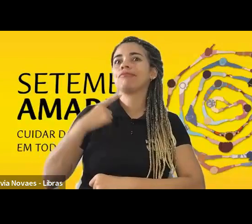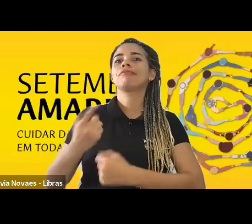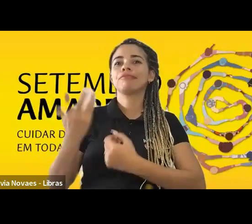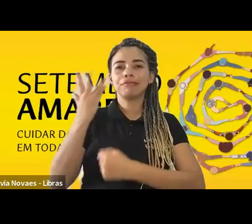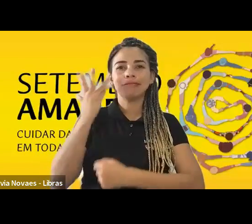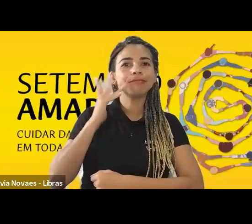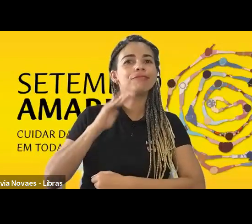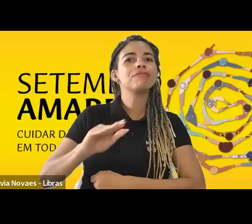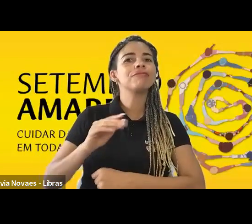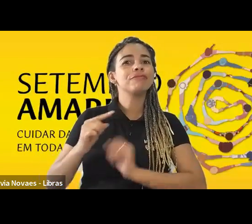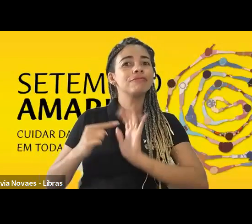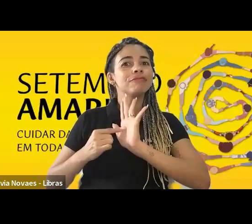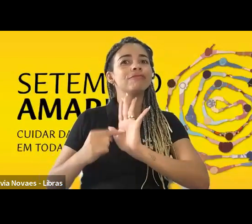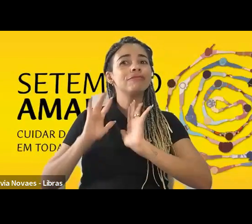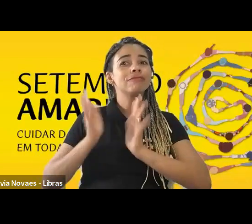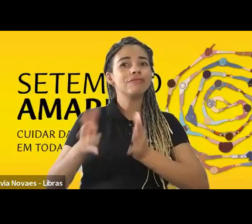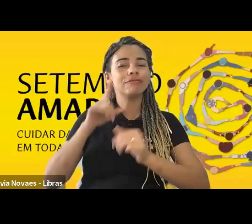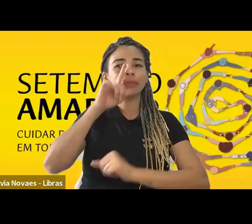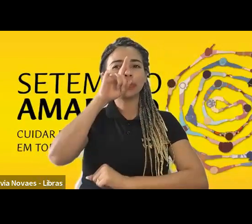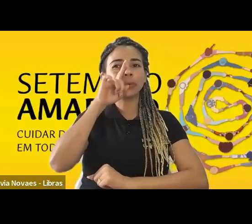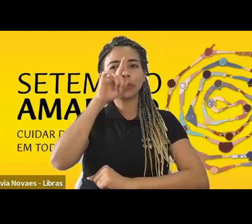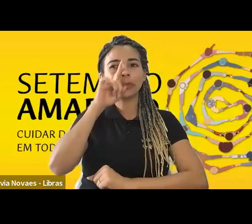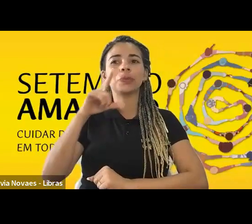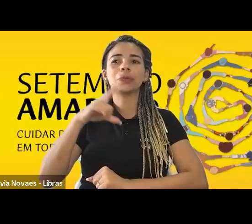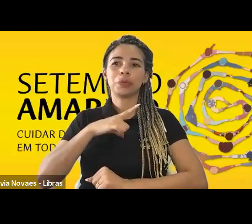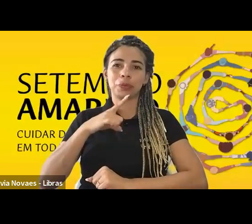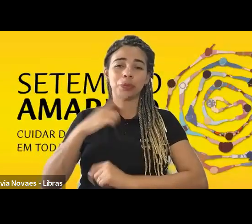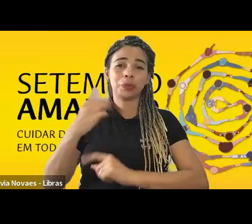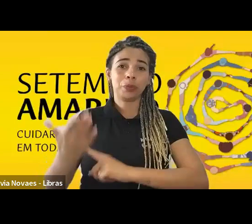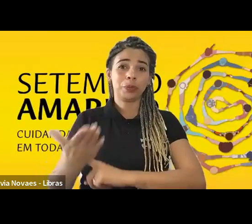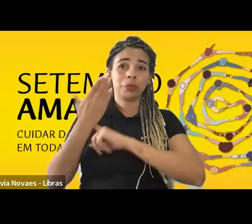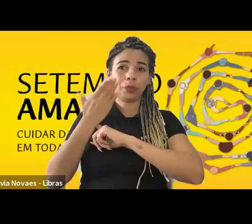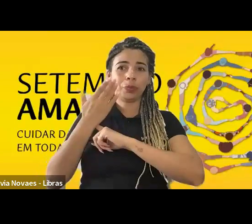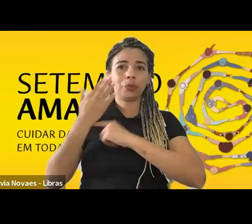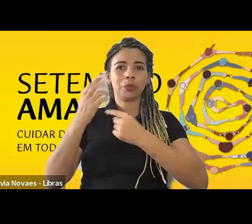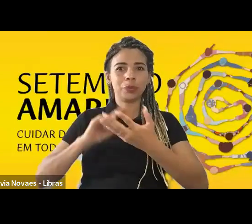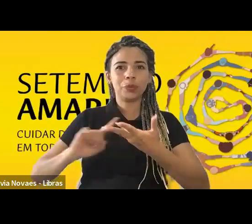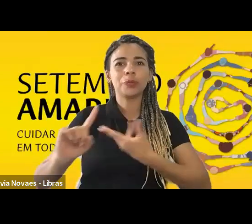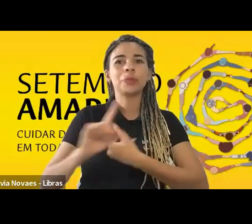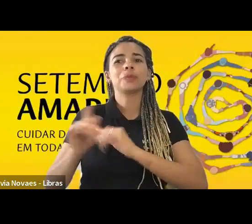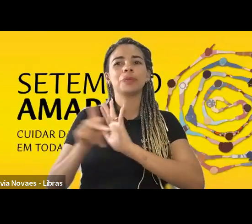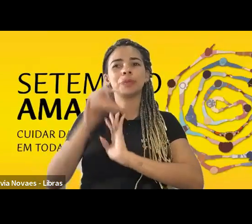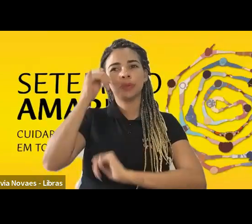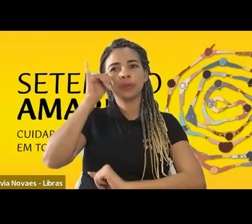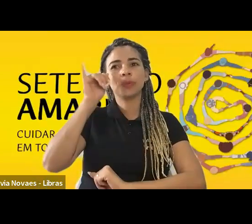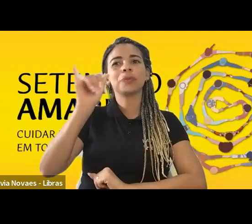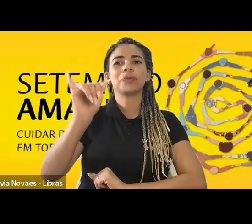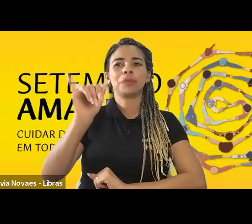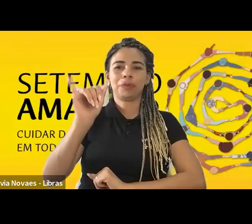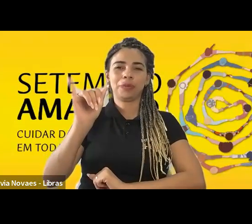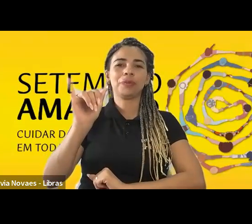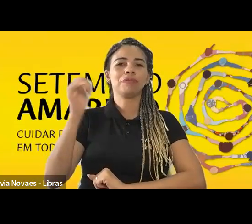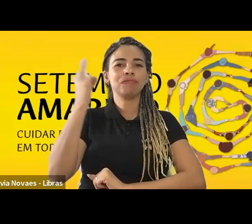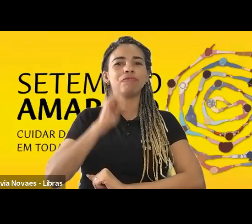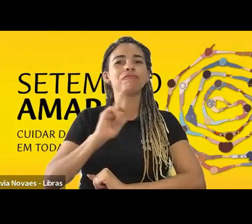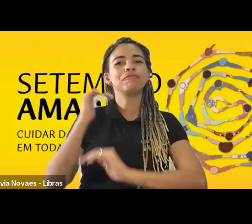pudessem indicar risco ou que pudessem nos ajudar em mecanismos de prevenção para que a gente consiga